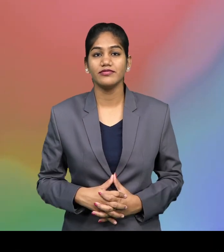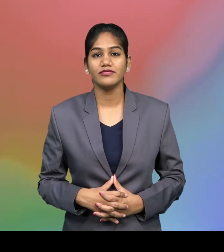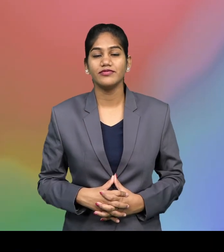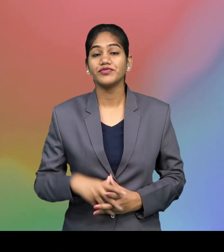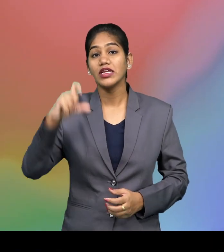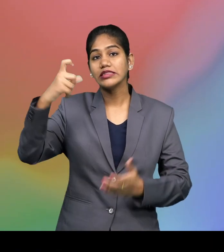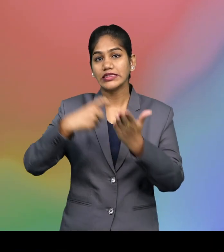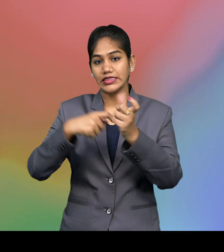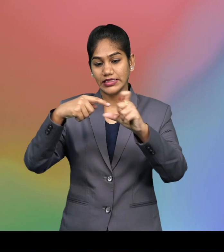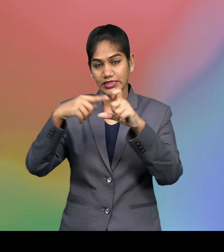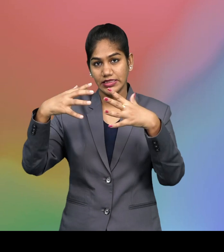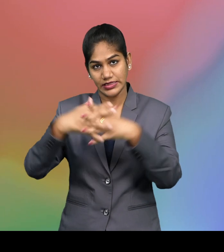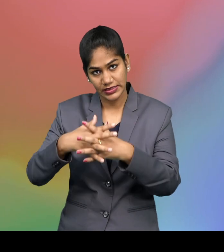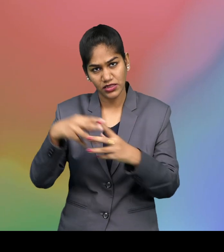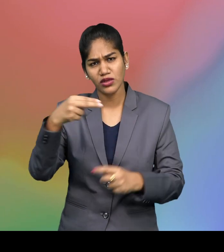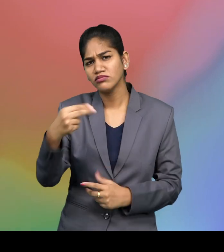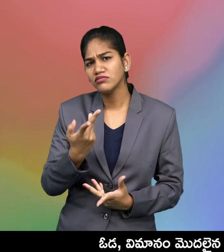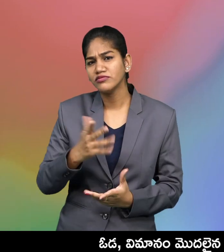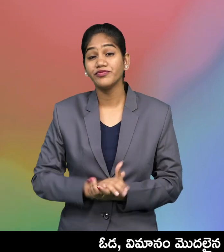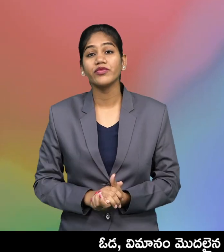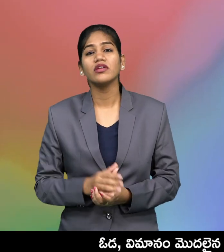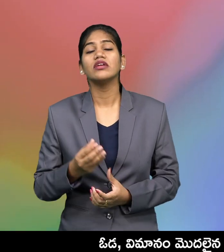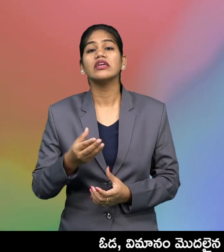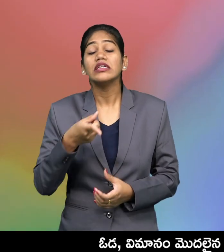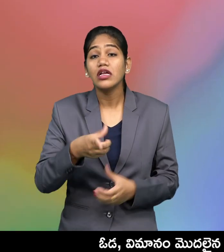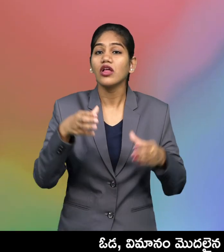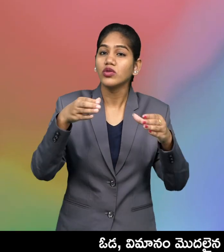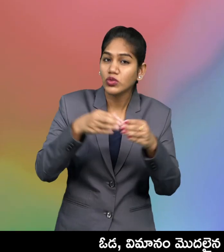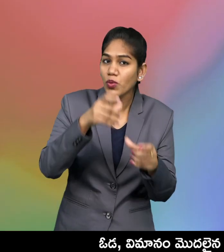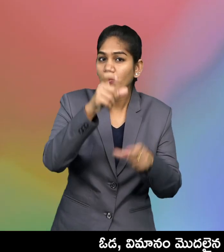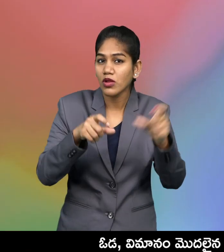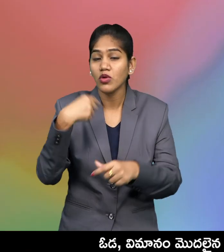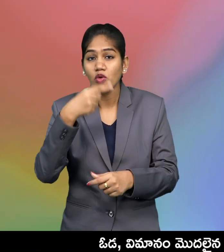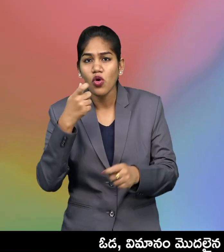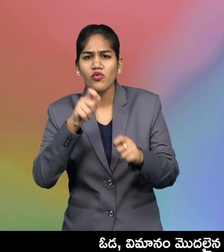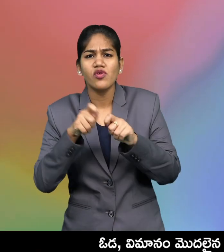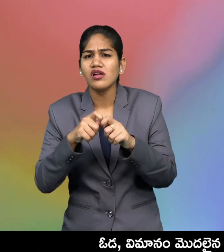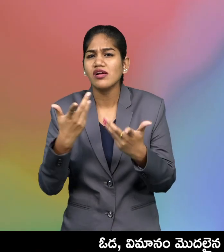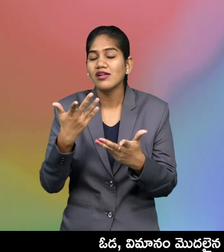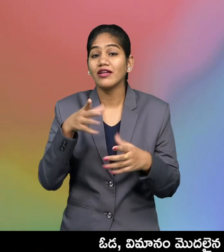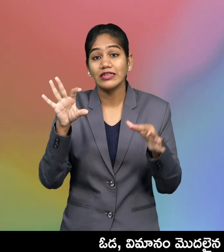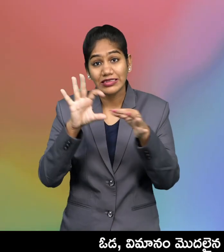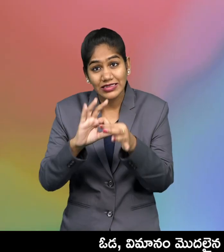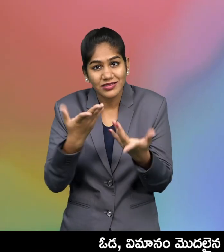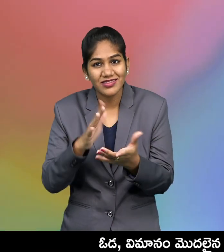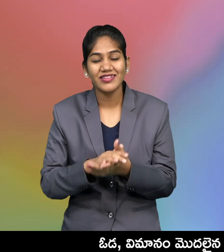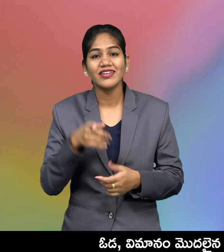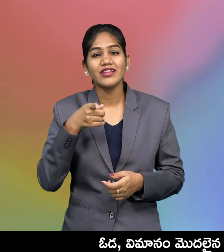ఆరు సిబ్బంది. ఓడ, విమానం మొదలైన వాటిపై పనిచేసే మరియు